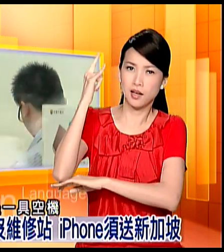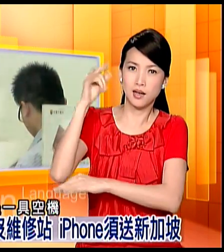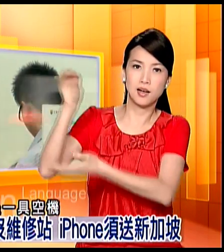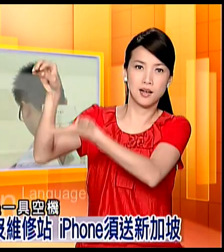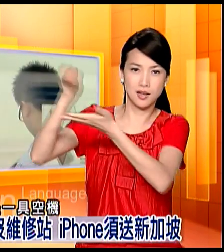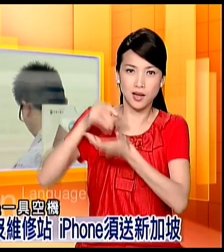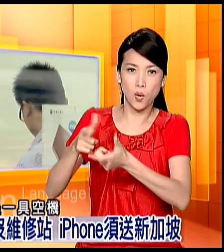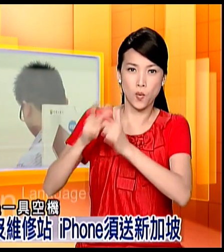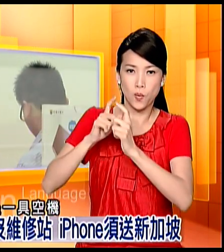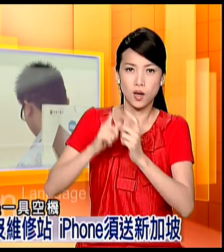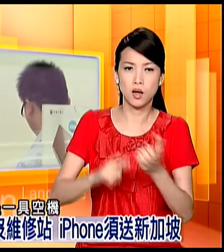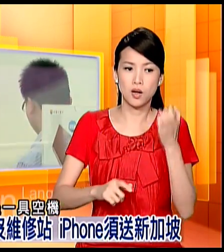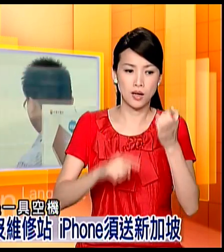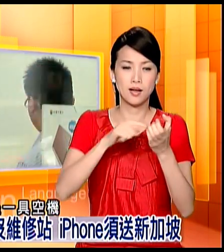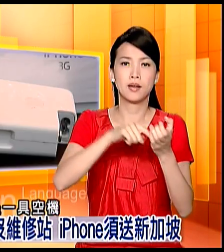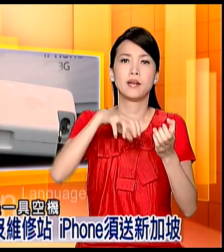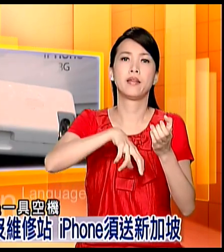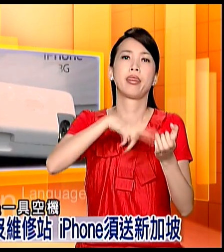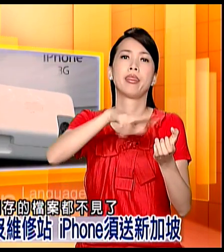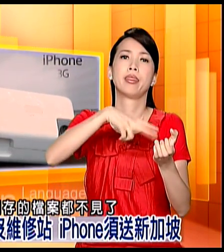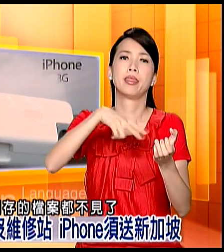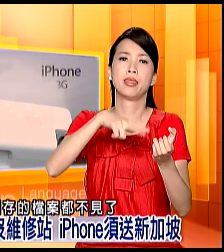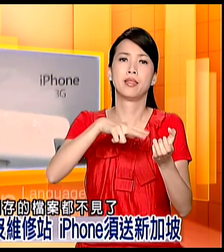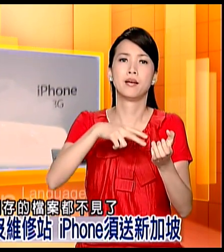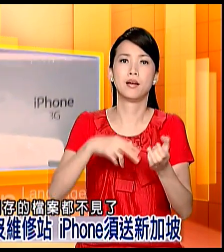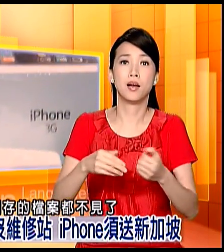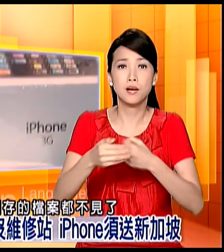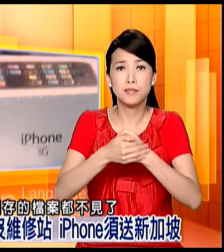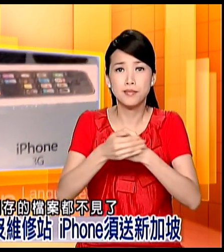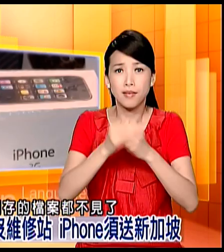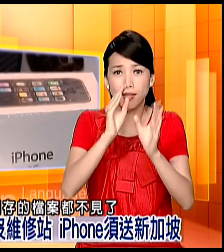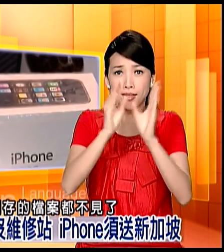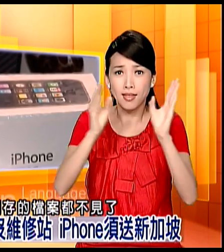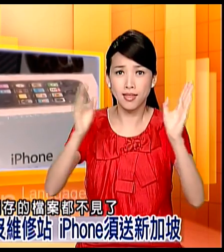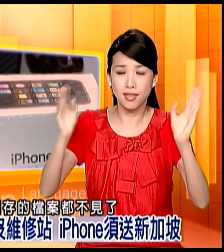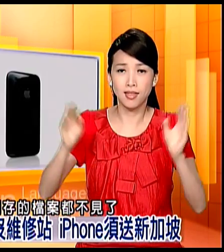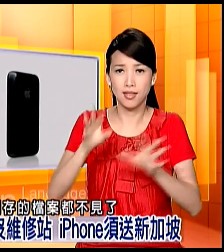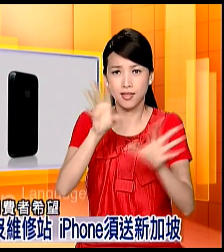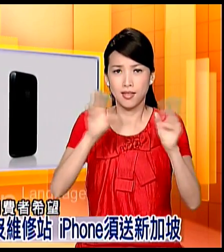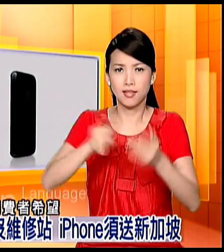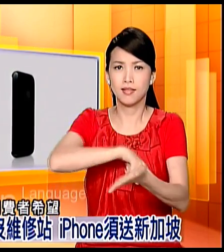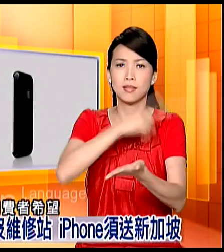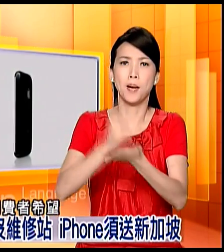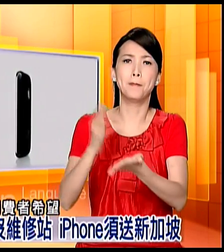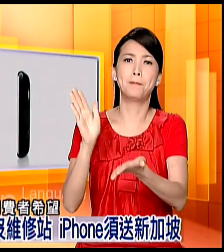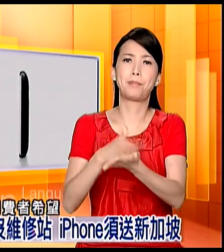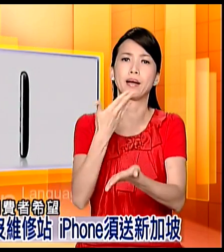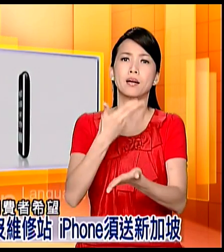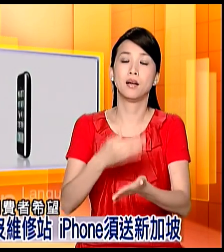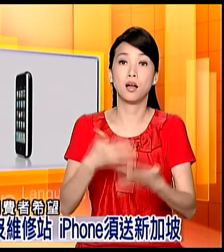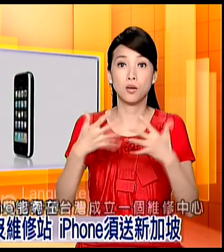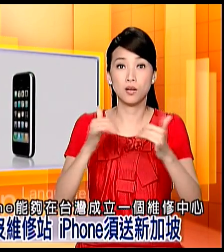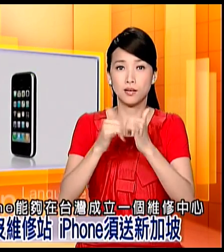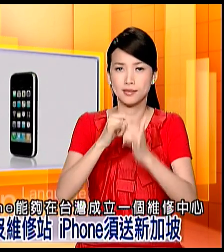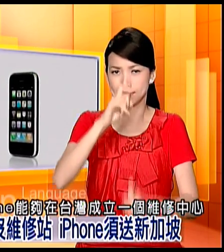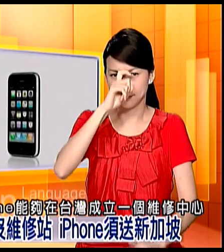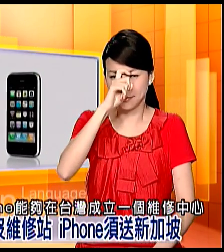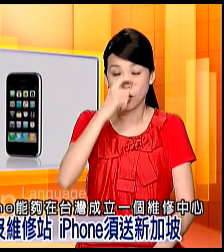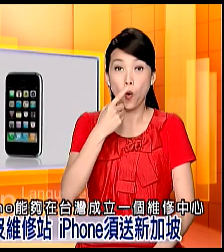常是一具空机，里面储存的档案都不见了。很多消费者希望 iPhone 能够在台